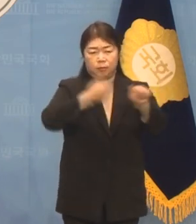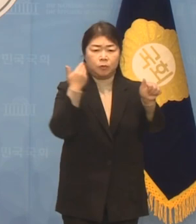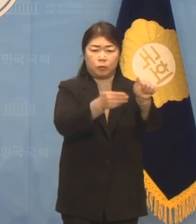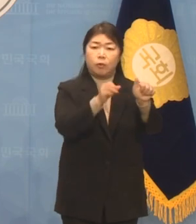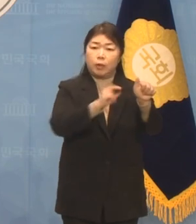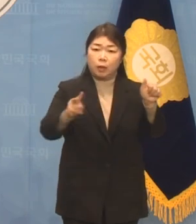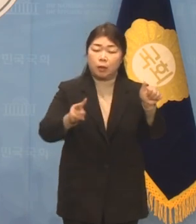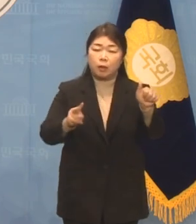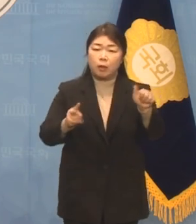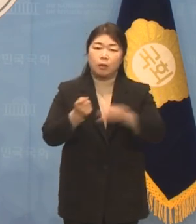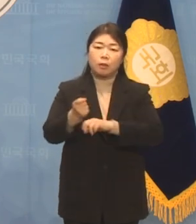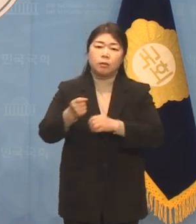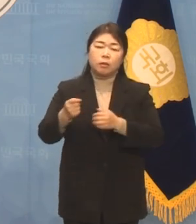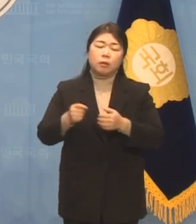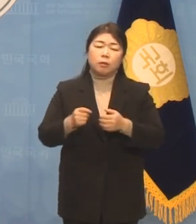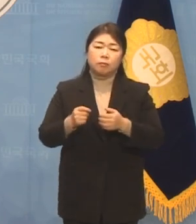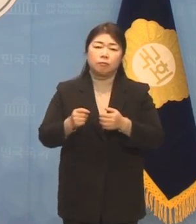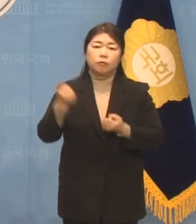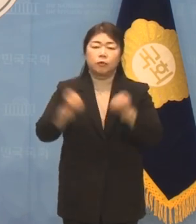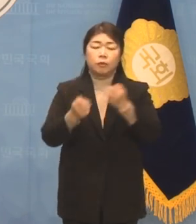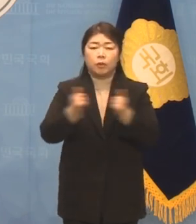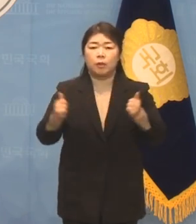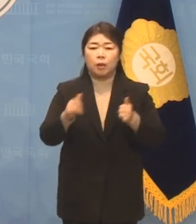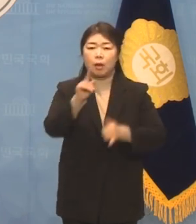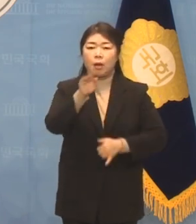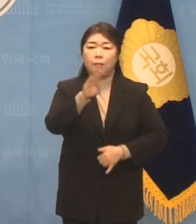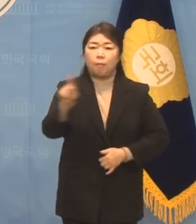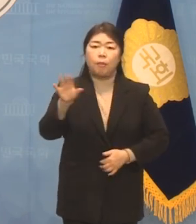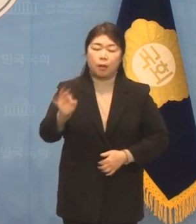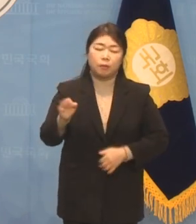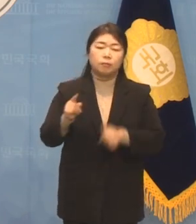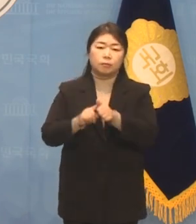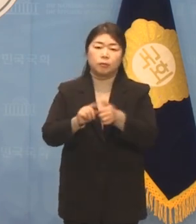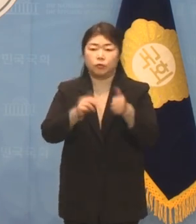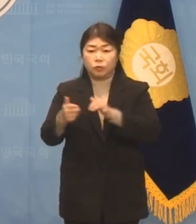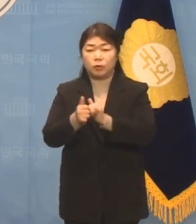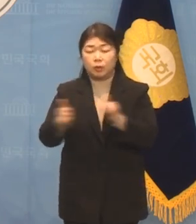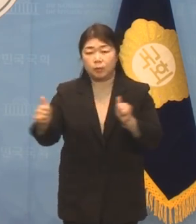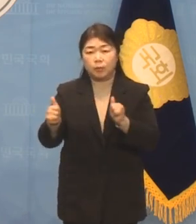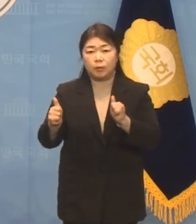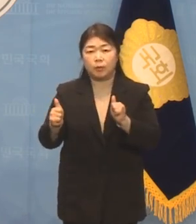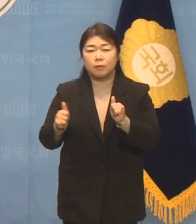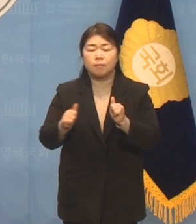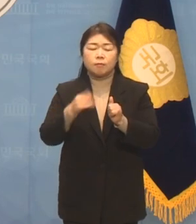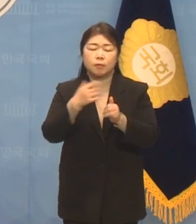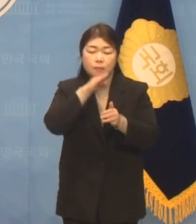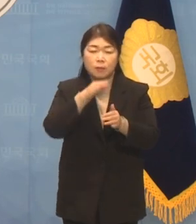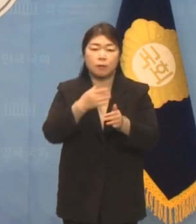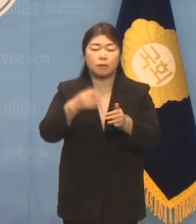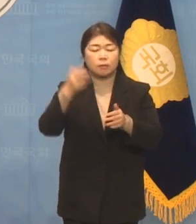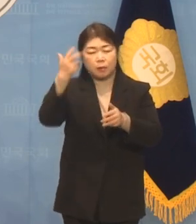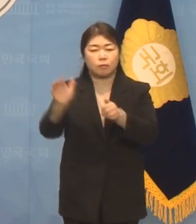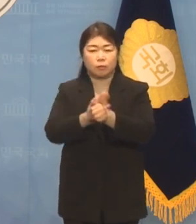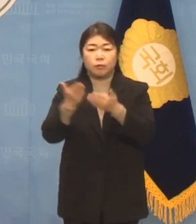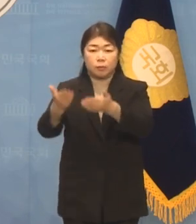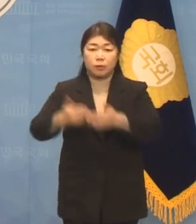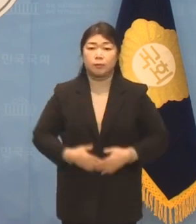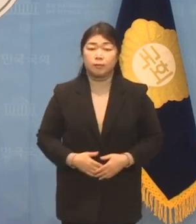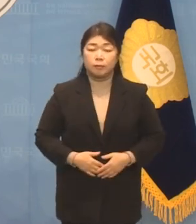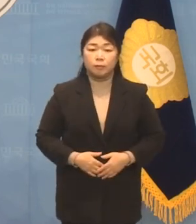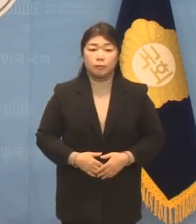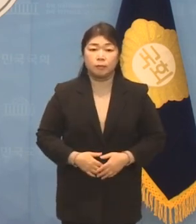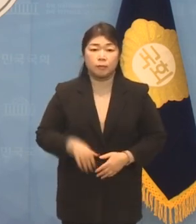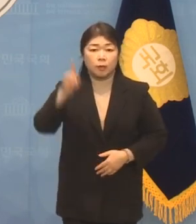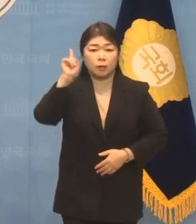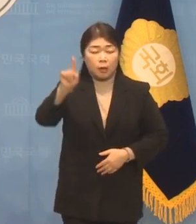열사의 죽음을 책임지는 방법입니다. 내일 지속적인 폭행과 협박, 탄압으로 택시노동자 방영환